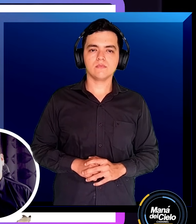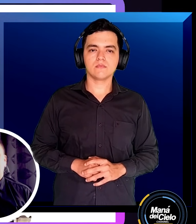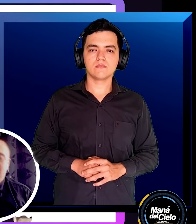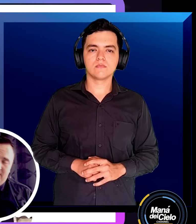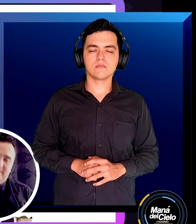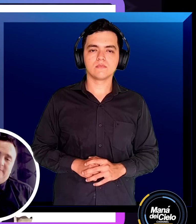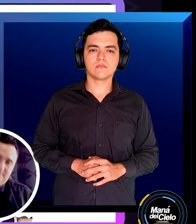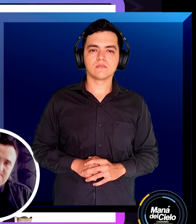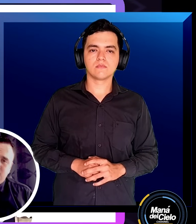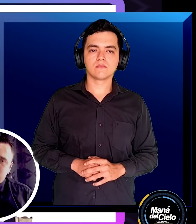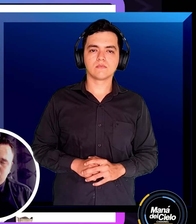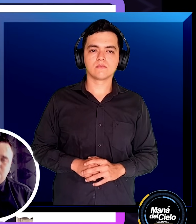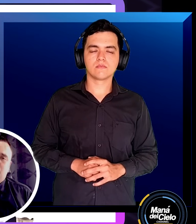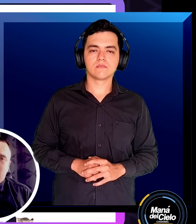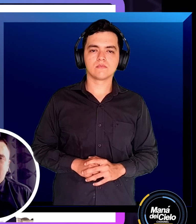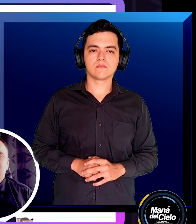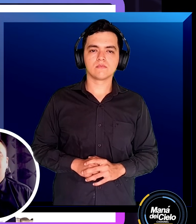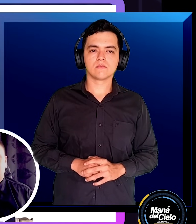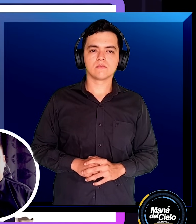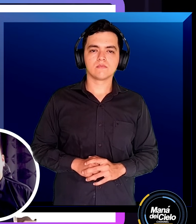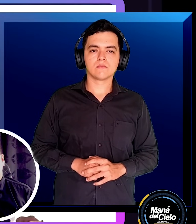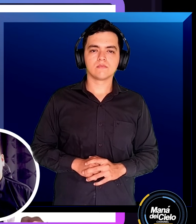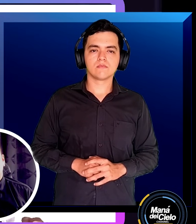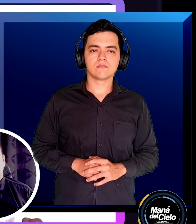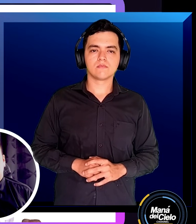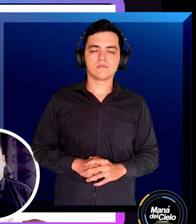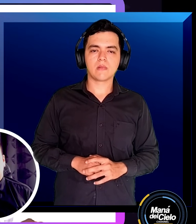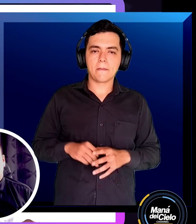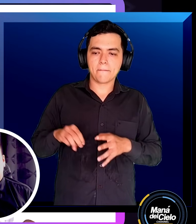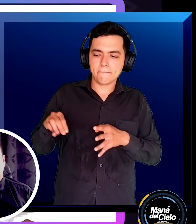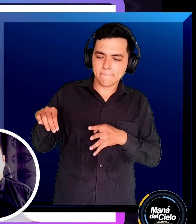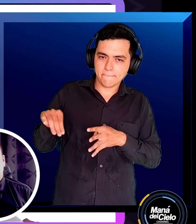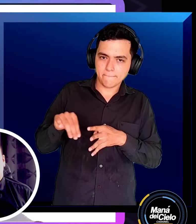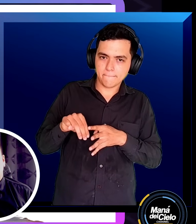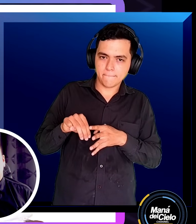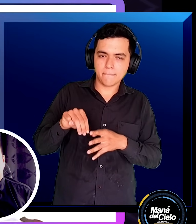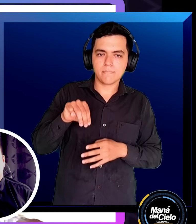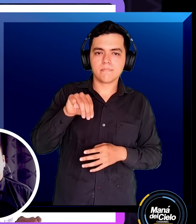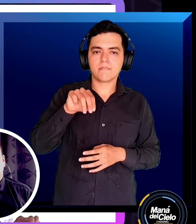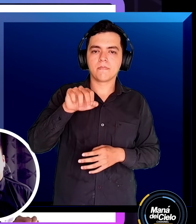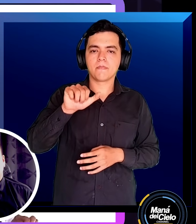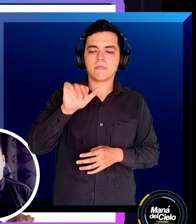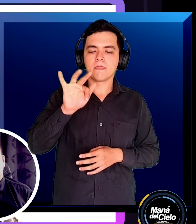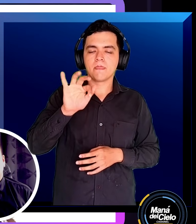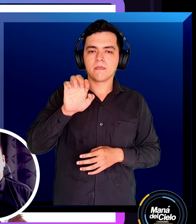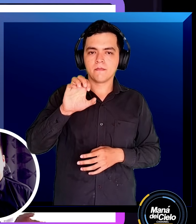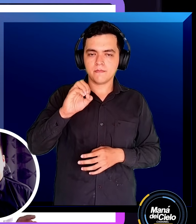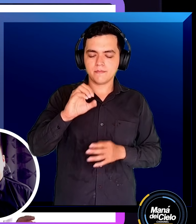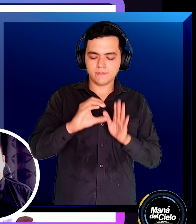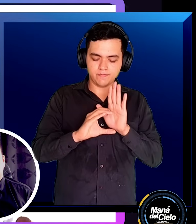15. Entonces vinieron a él los discípulos.